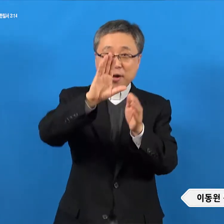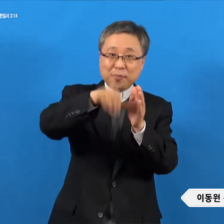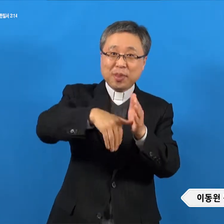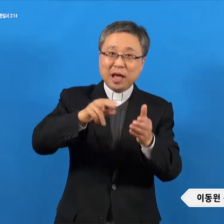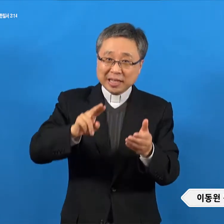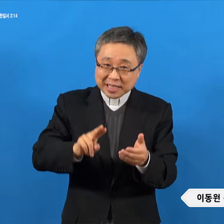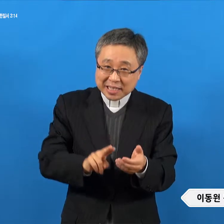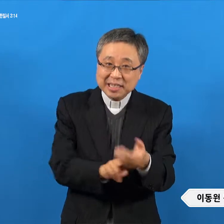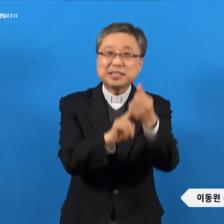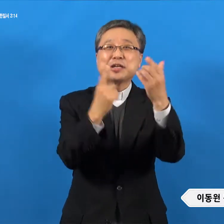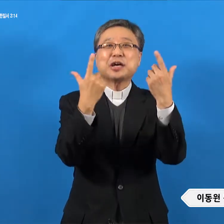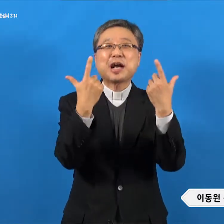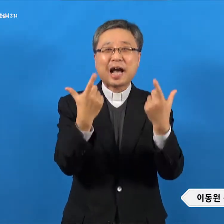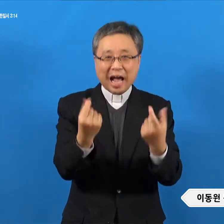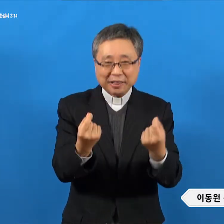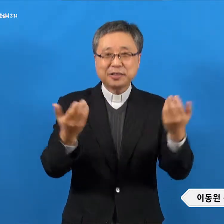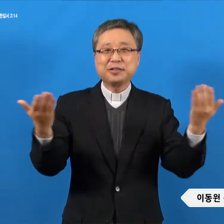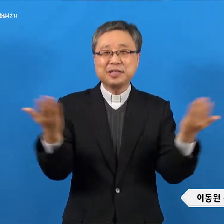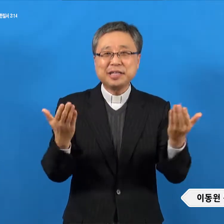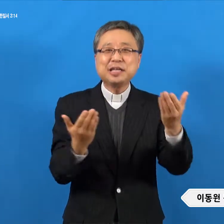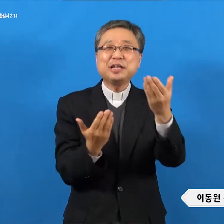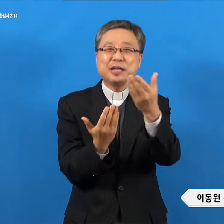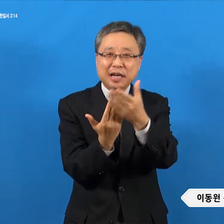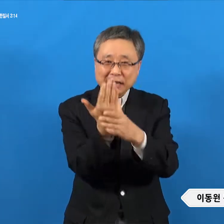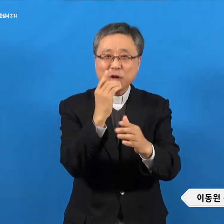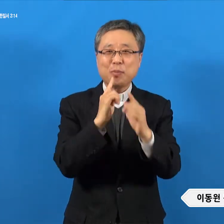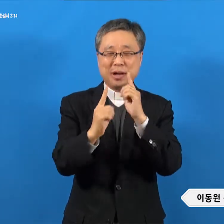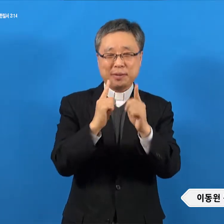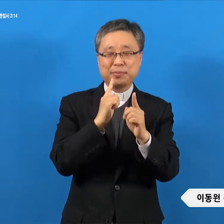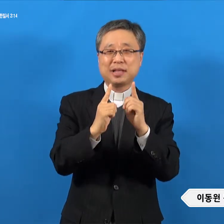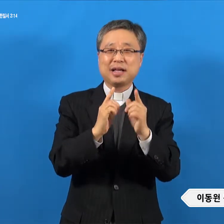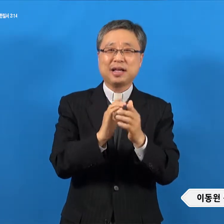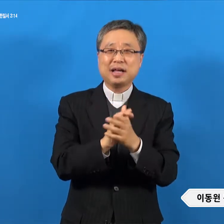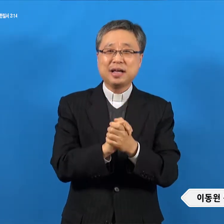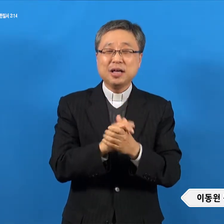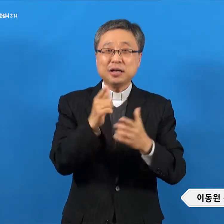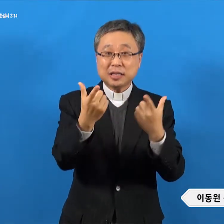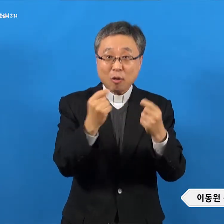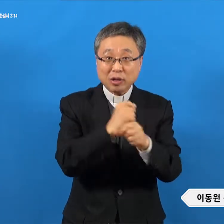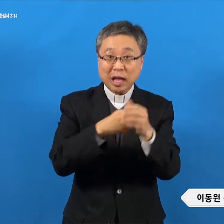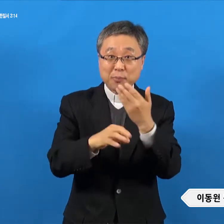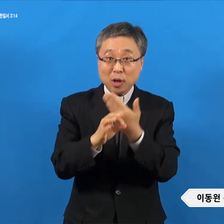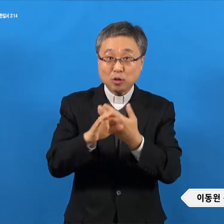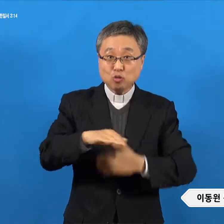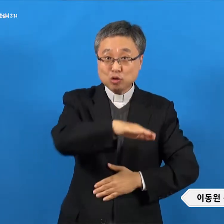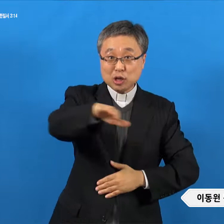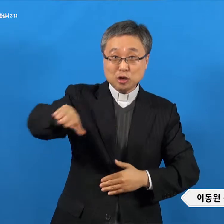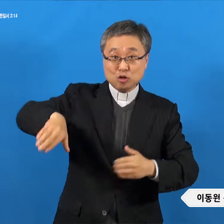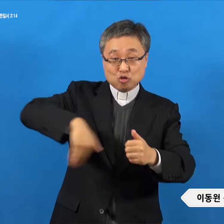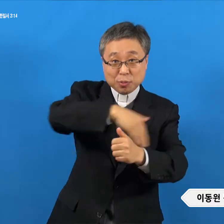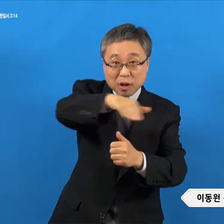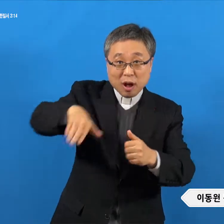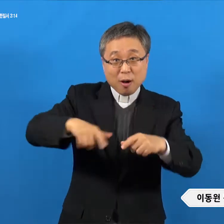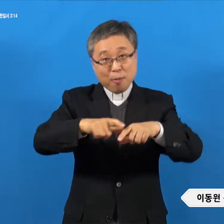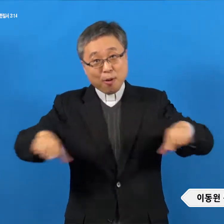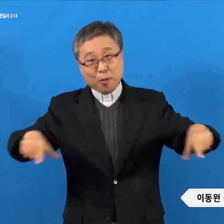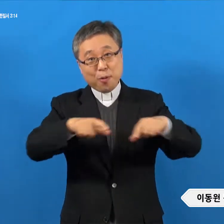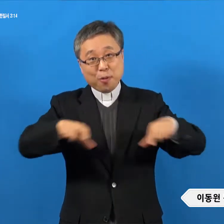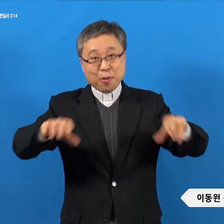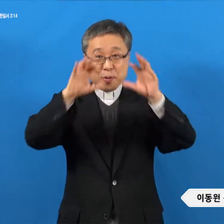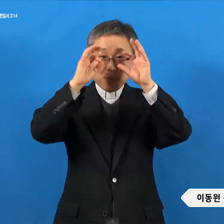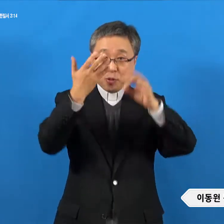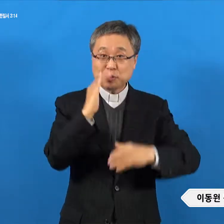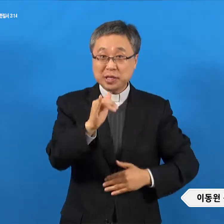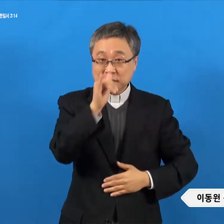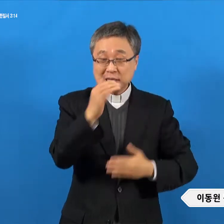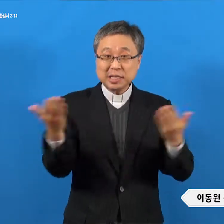기적 같은 일이 일어났다고 말합니다. 그렇다면 우리 주변에서 흔하게 볼 수 있는